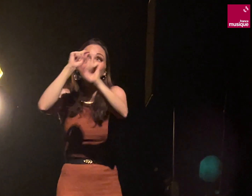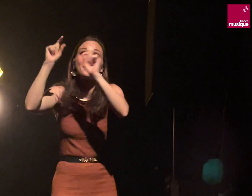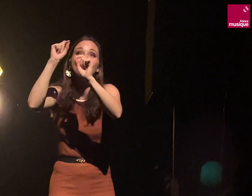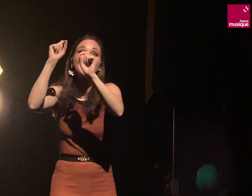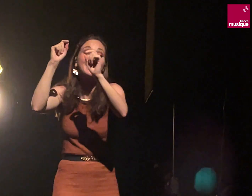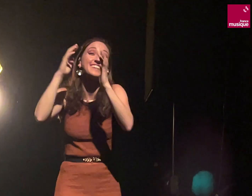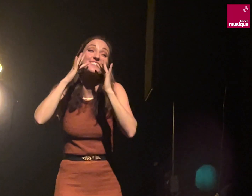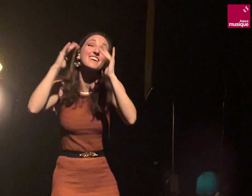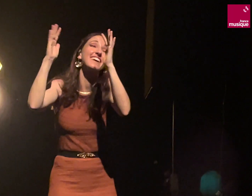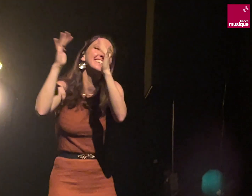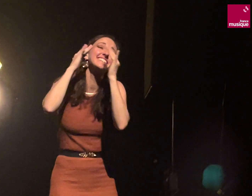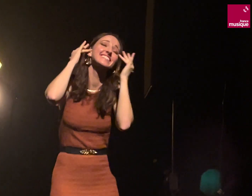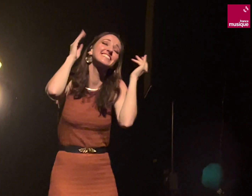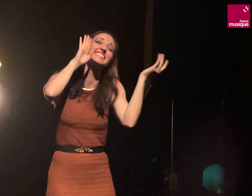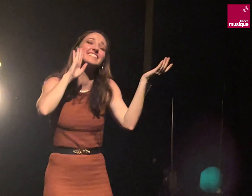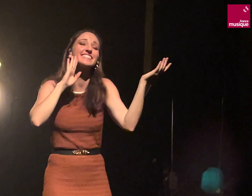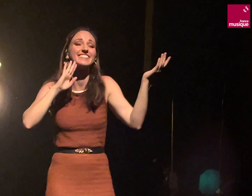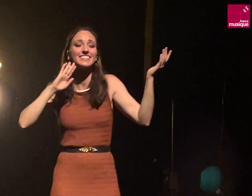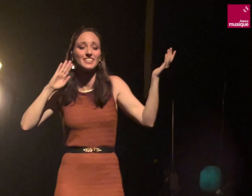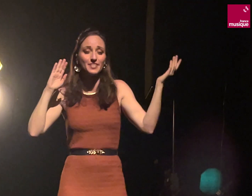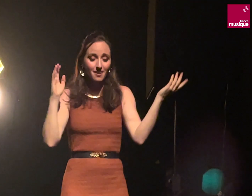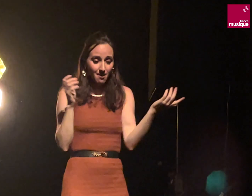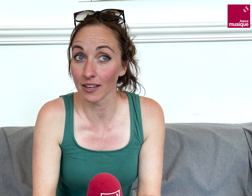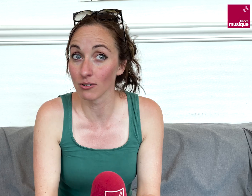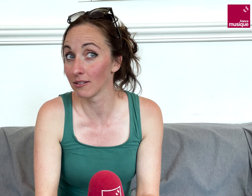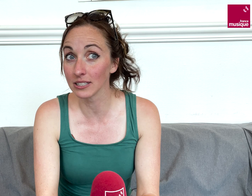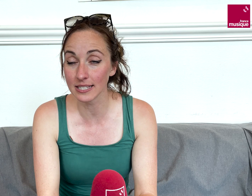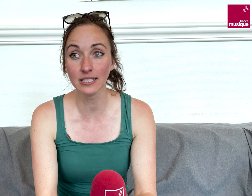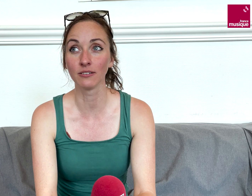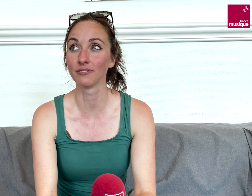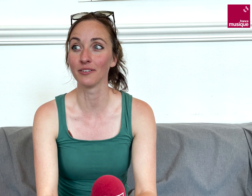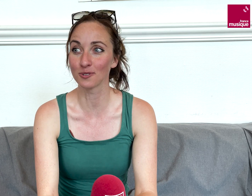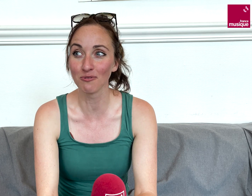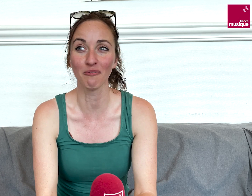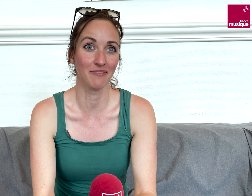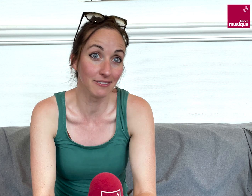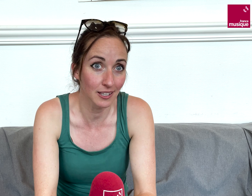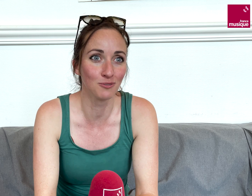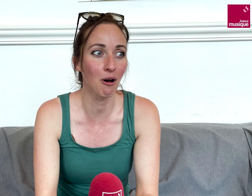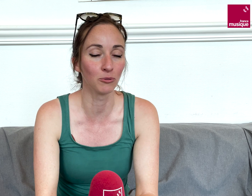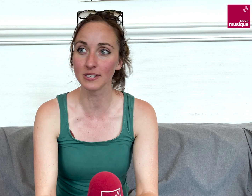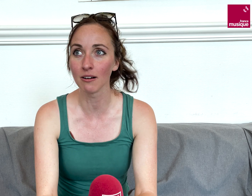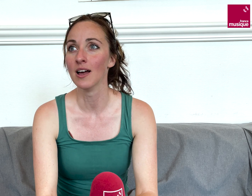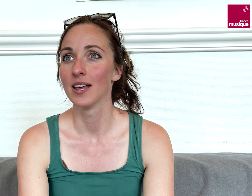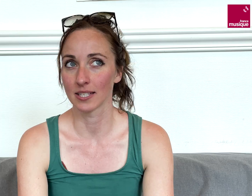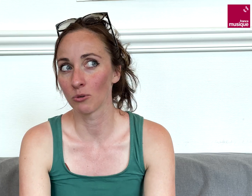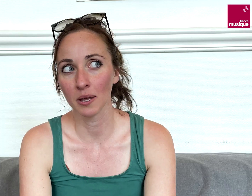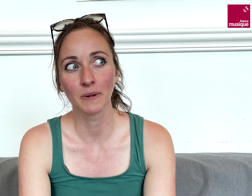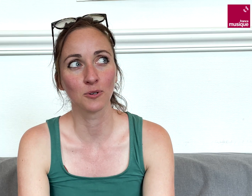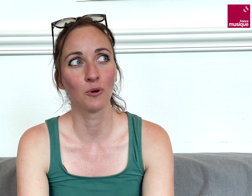En général, le public non connaissant de la langue des signes, souvent ils viennent nous voir en nous disant c'est incroyable parce que